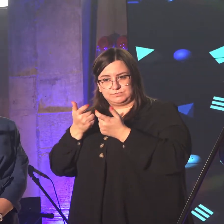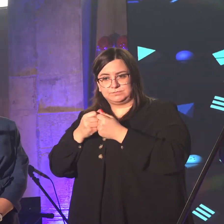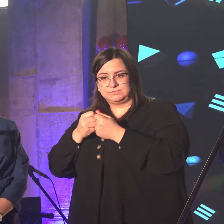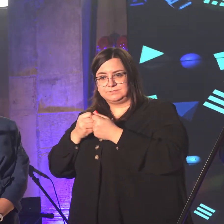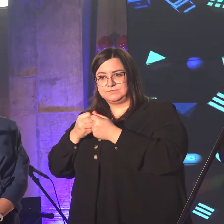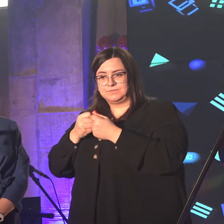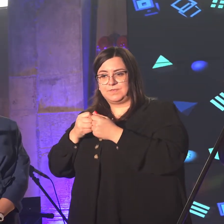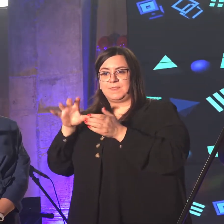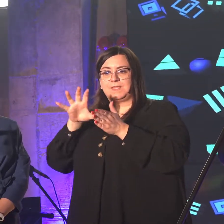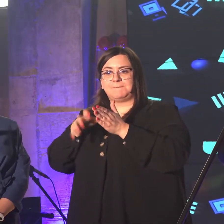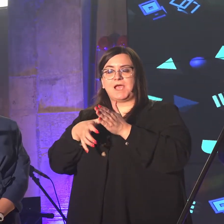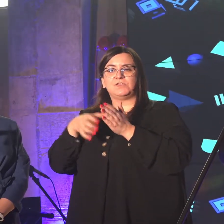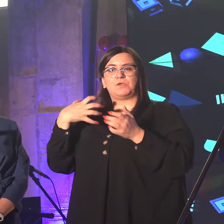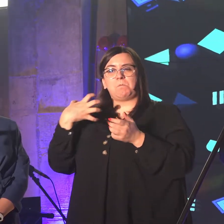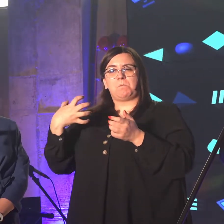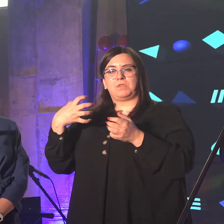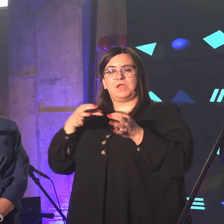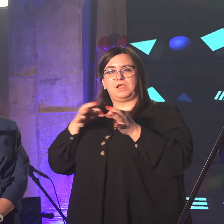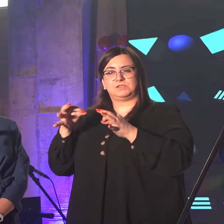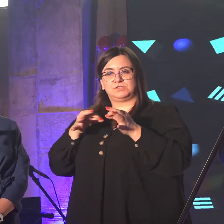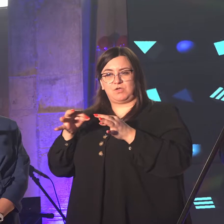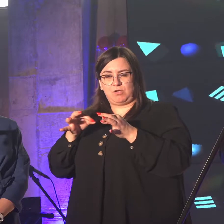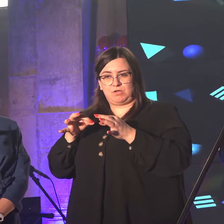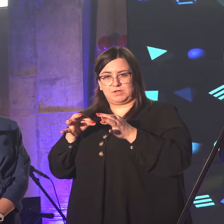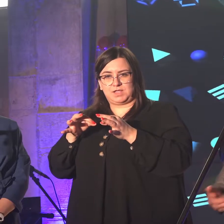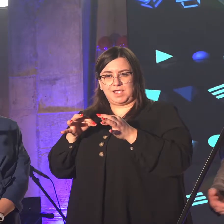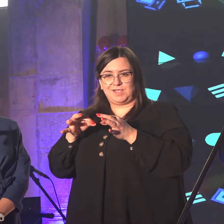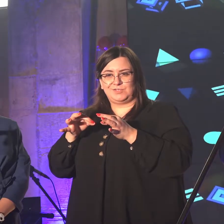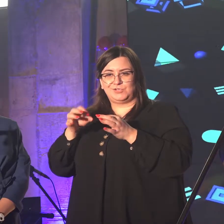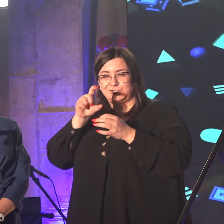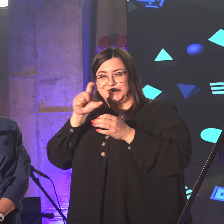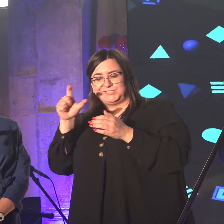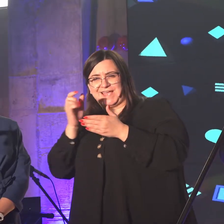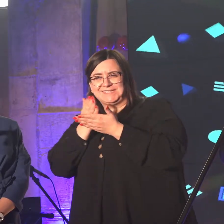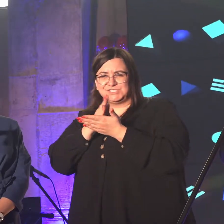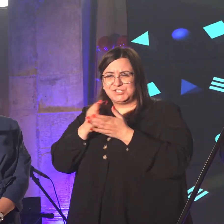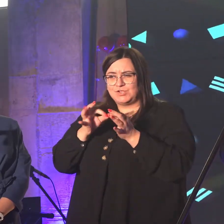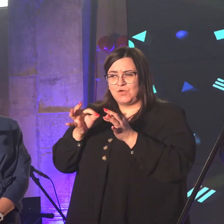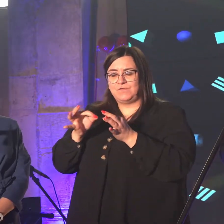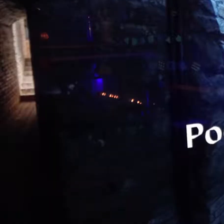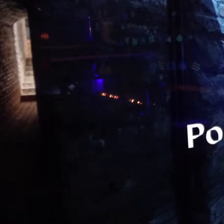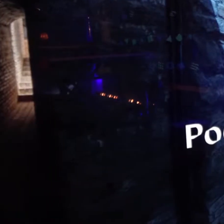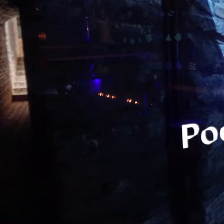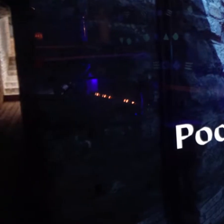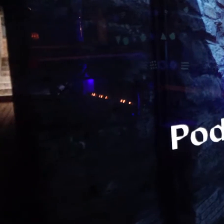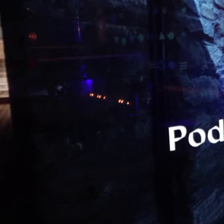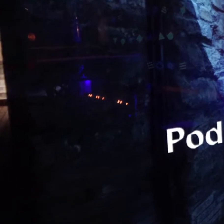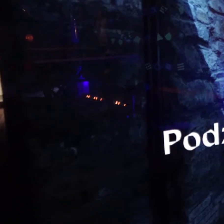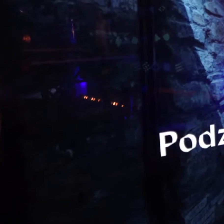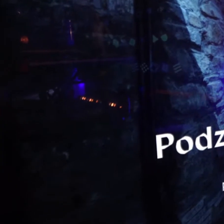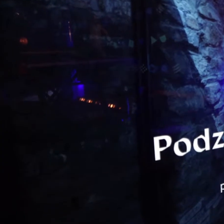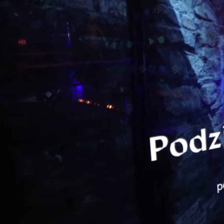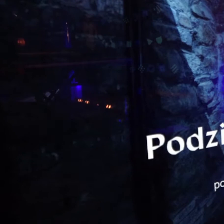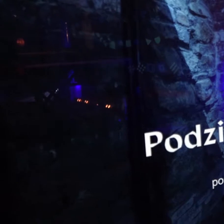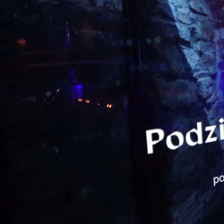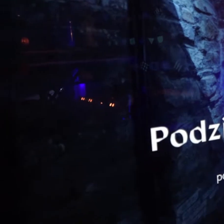o bogatej historii, sięgające czasów średniowiecznych swymi korzeniami, mają piwnice